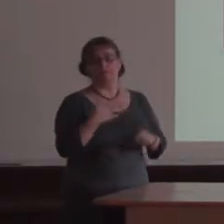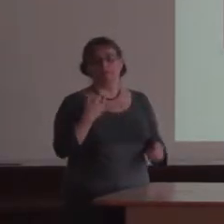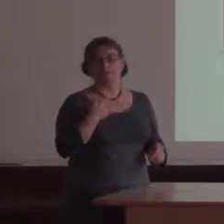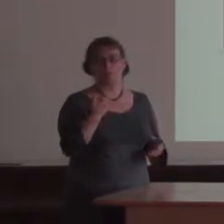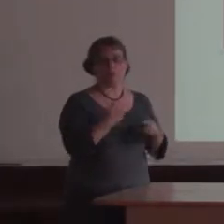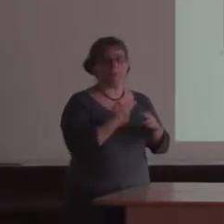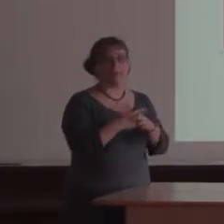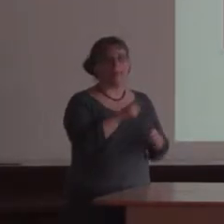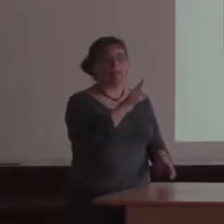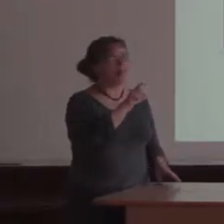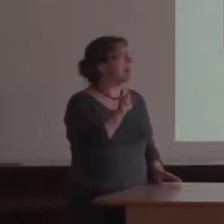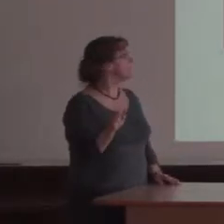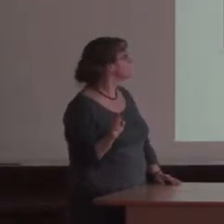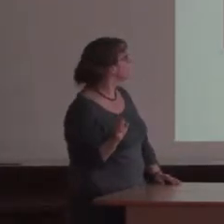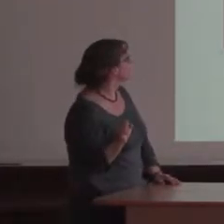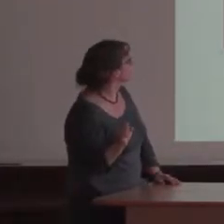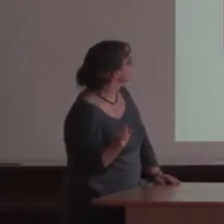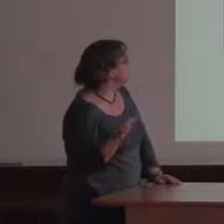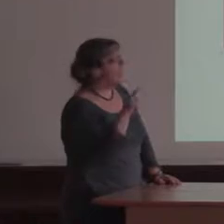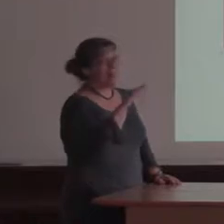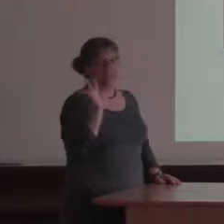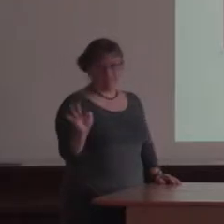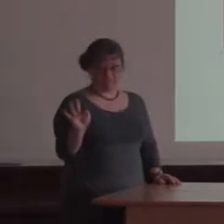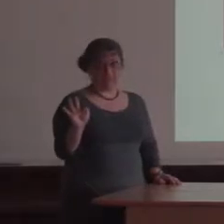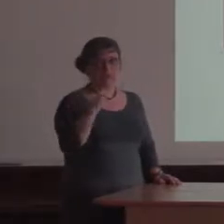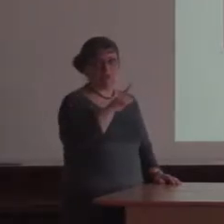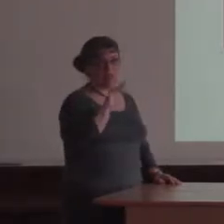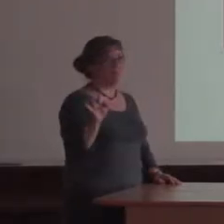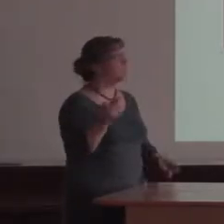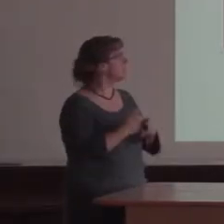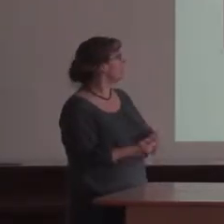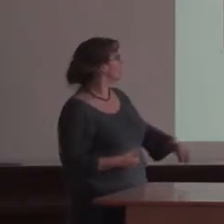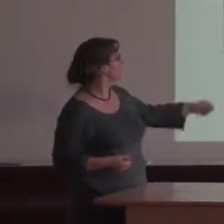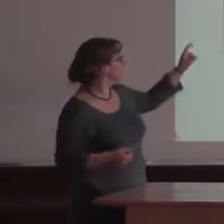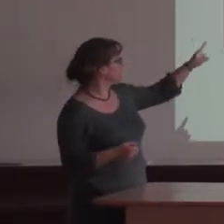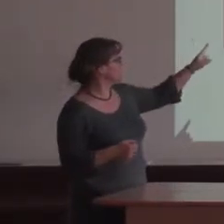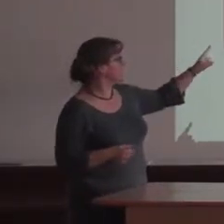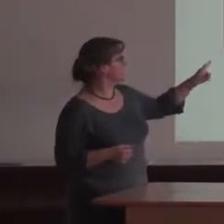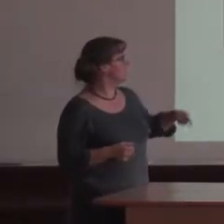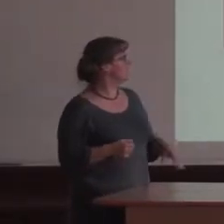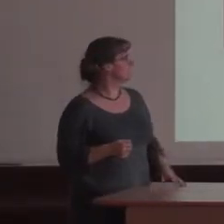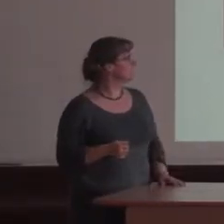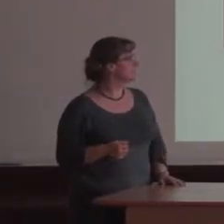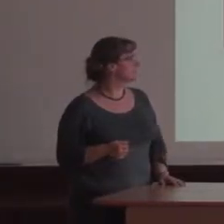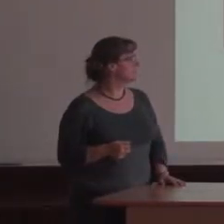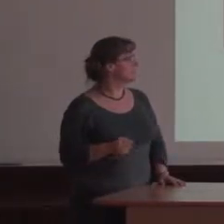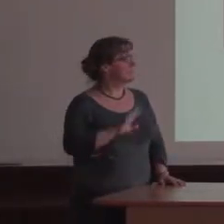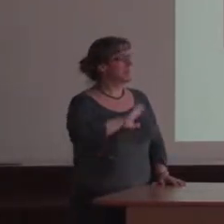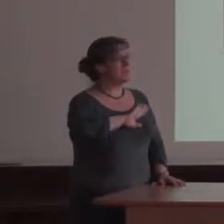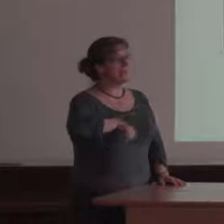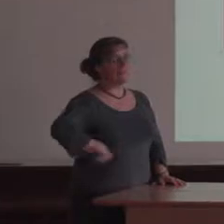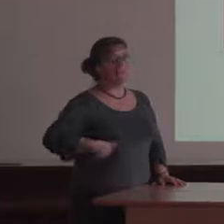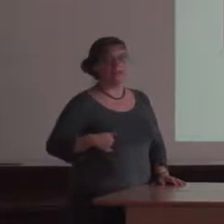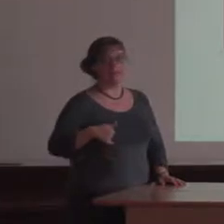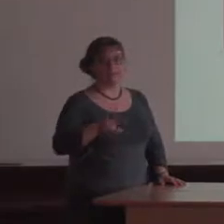Last Fail. Je vous mets la version courte et puis la version longue. La version longue est plus claire, mais quand on tape, on va préférer